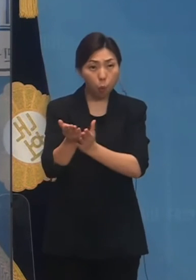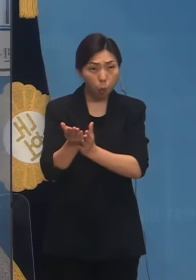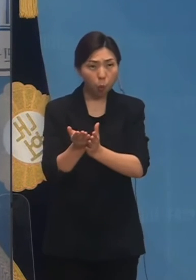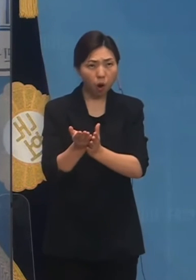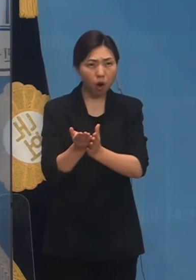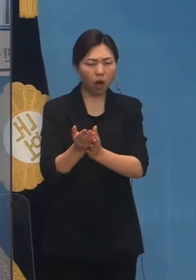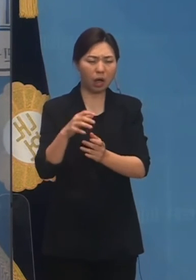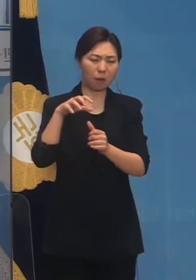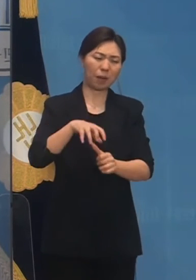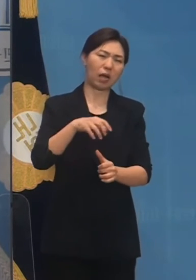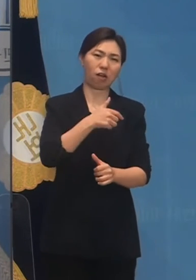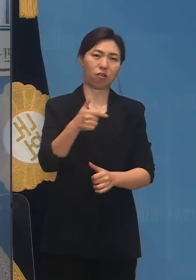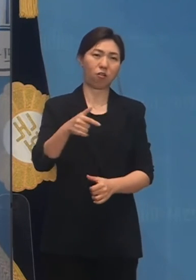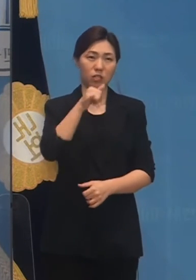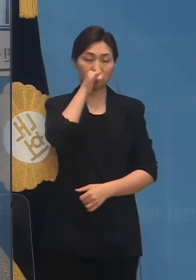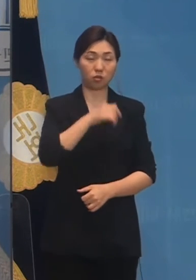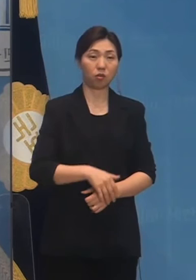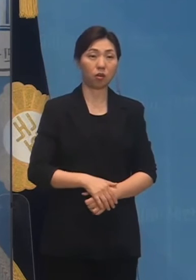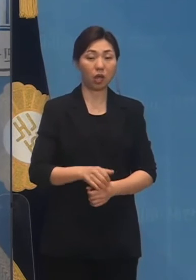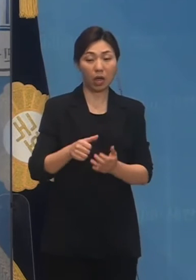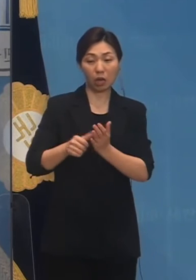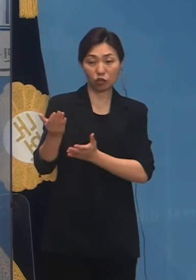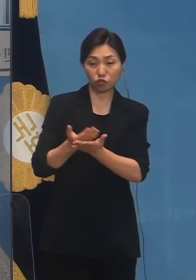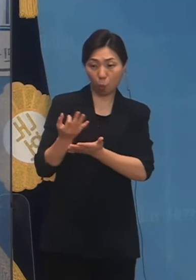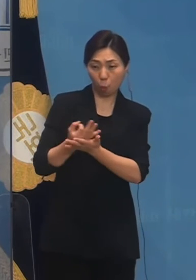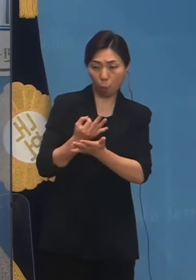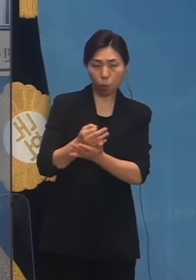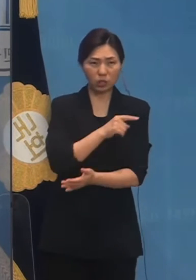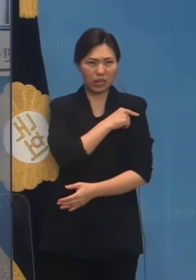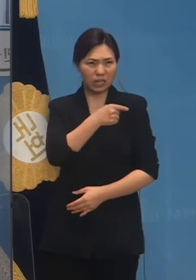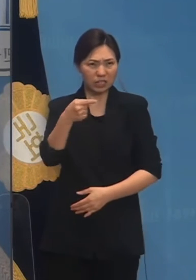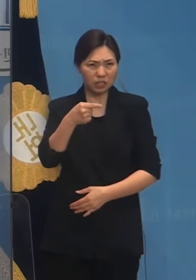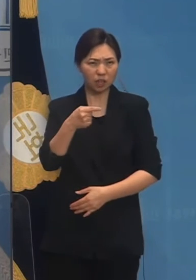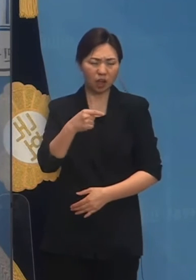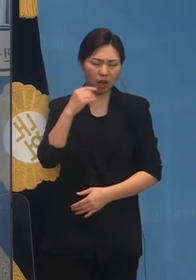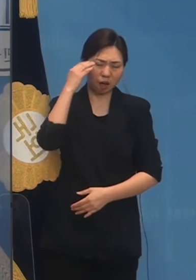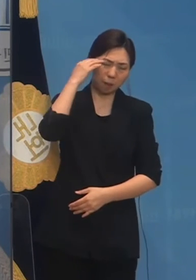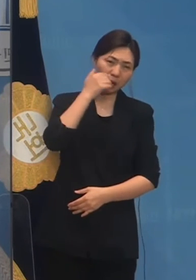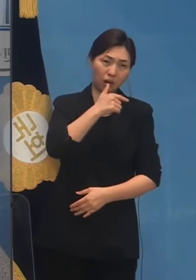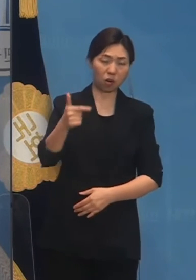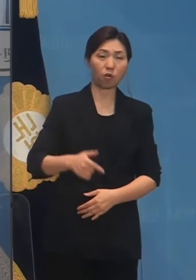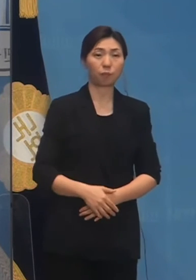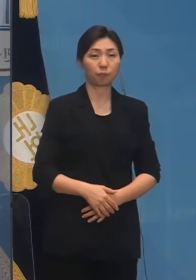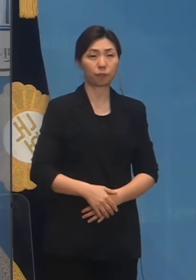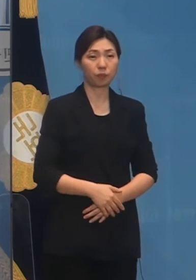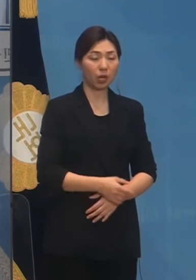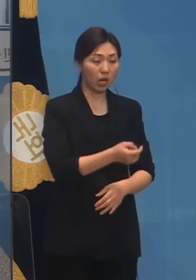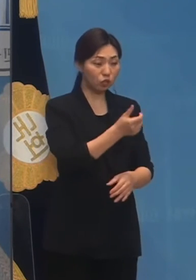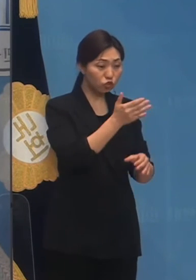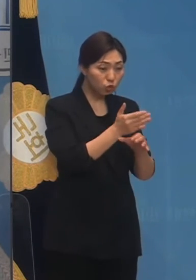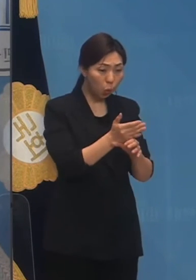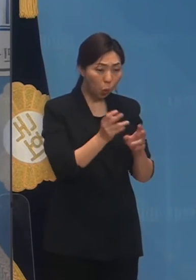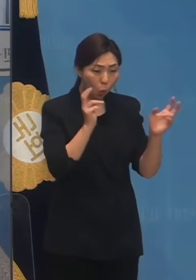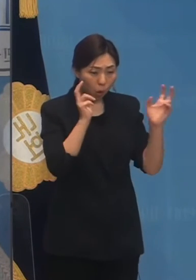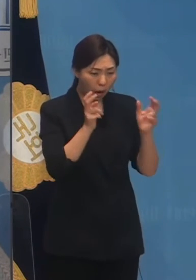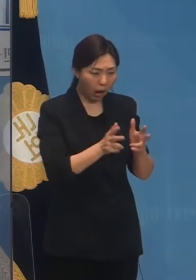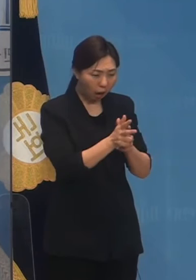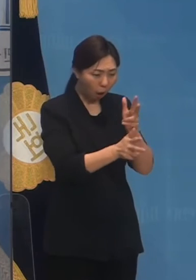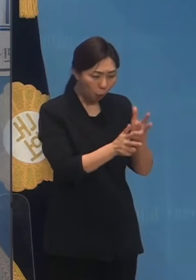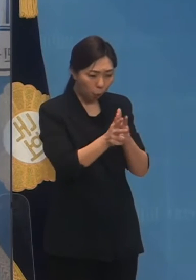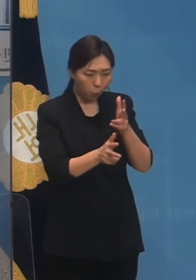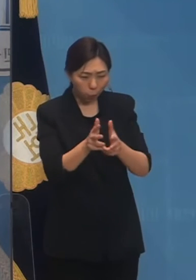경제에 큰 도전이 아닐 수 없습니다. 경기도의 고탄소 배출 기업의 절대다수가 중소 제조업 분야입니다.